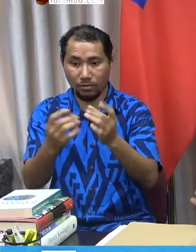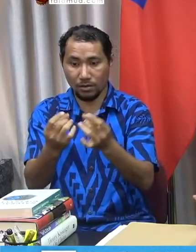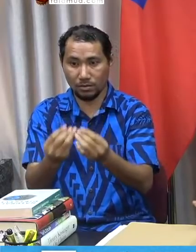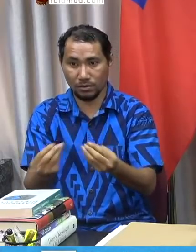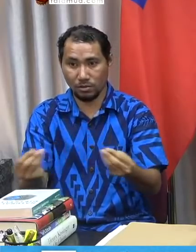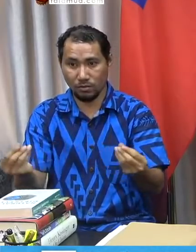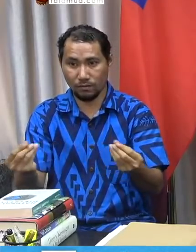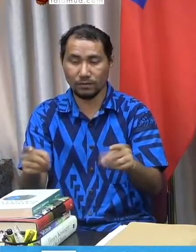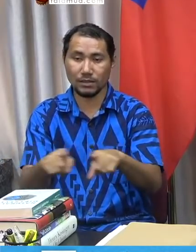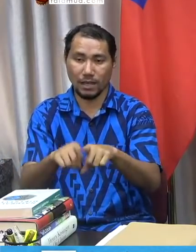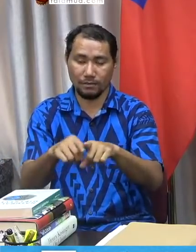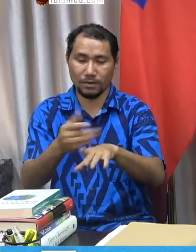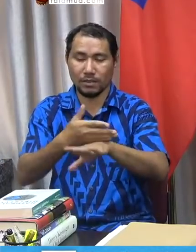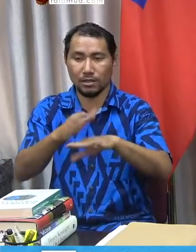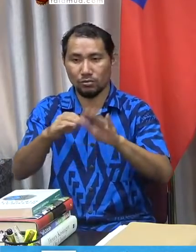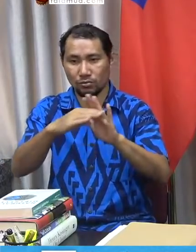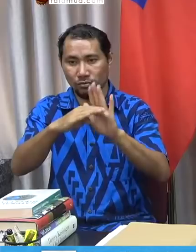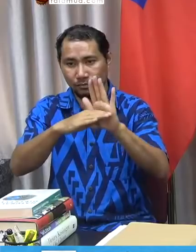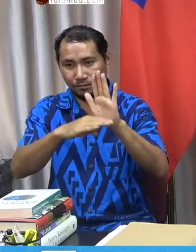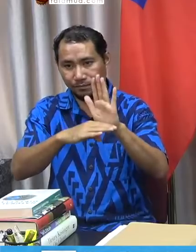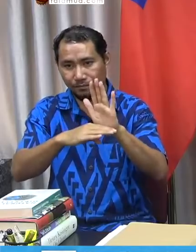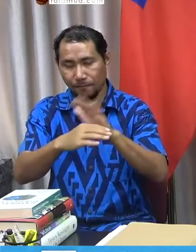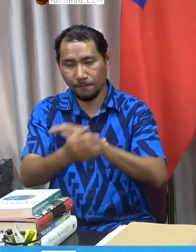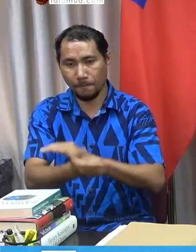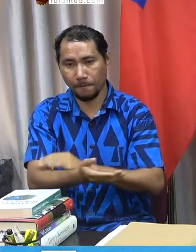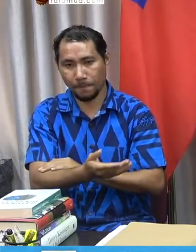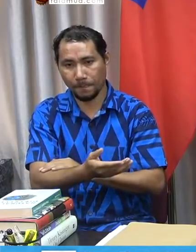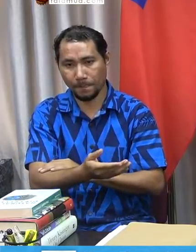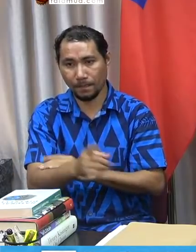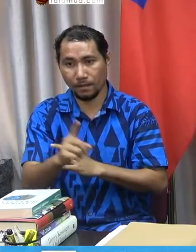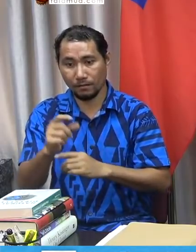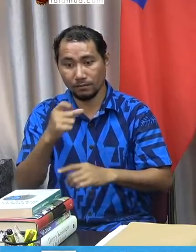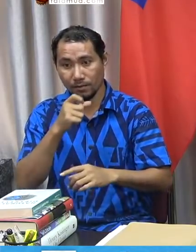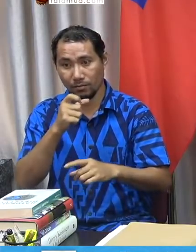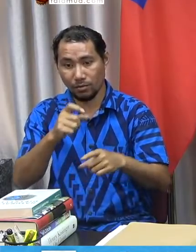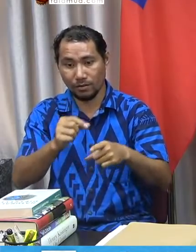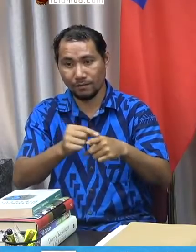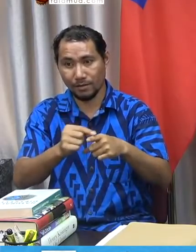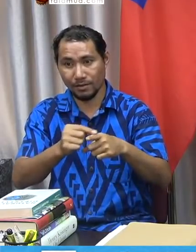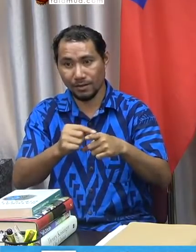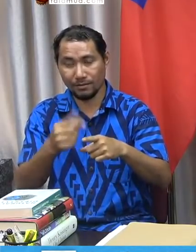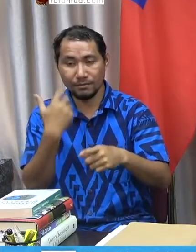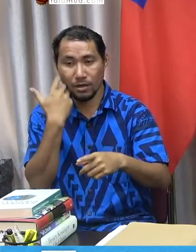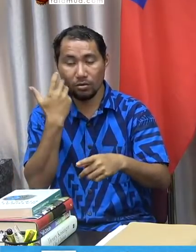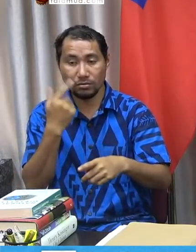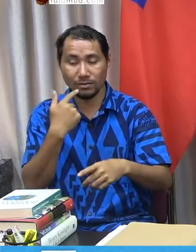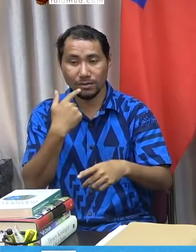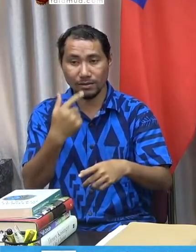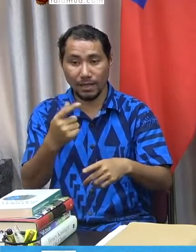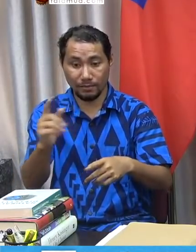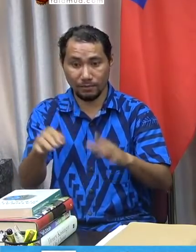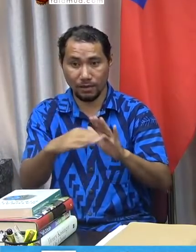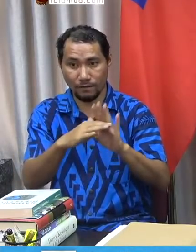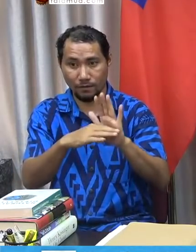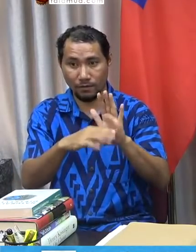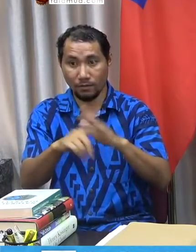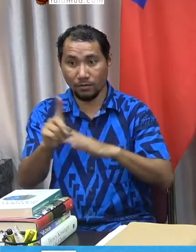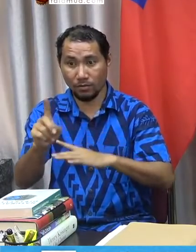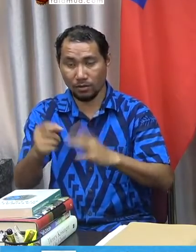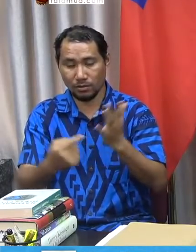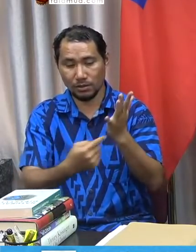ma le tulafono fou ia o le upu fa'apeletania e masani ona fai i lea aiaiga o